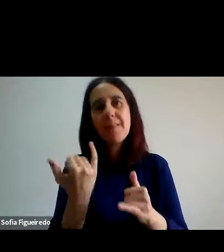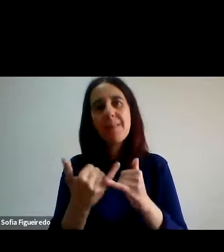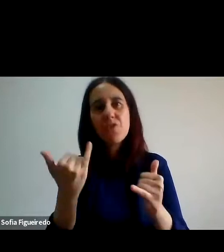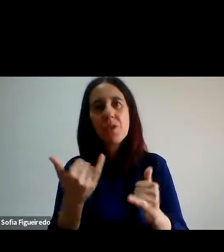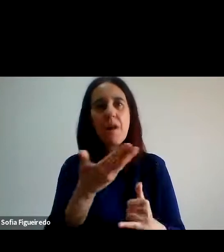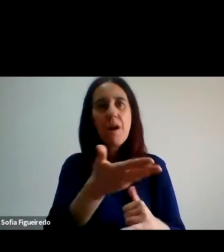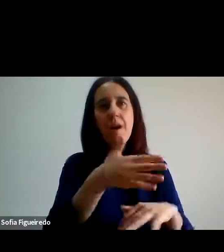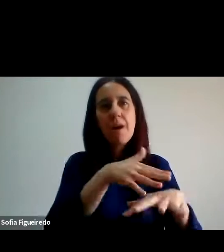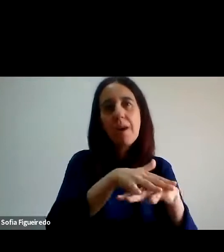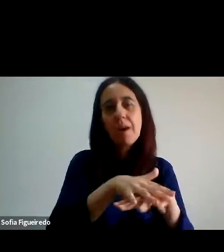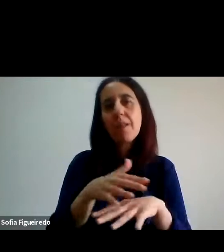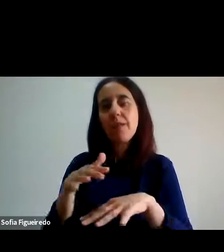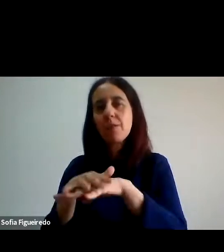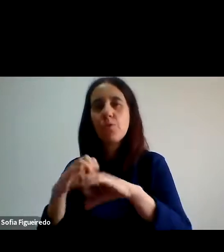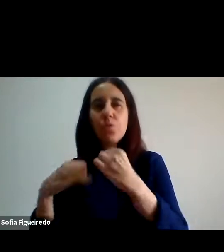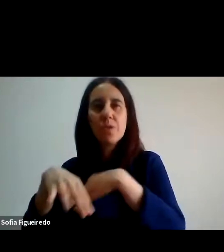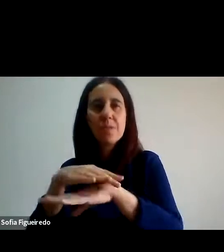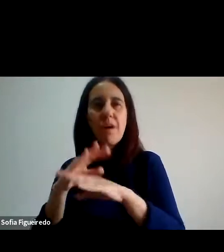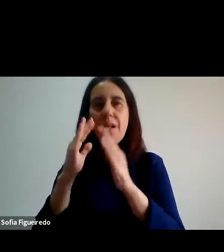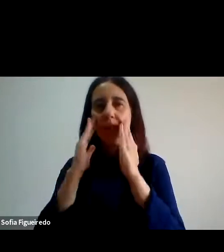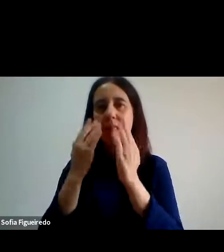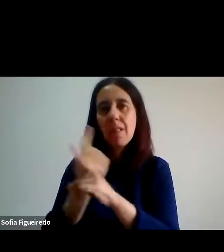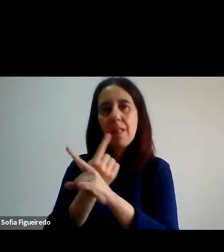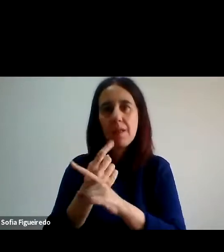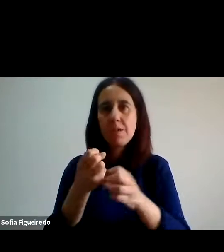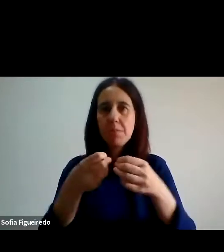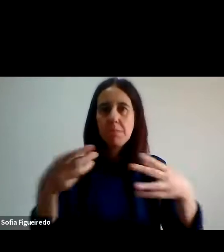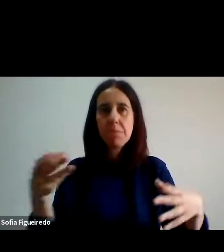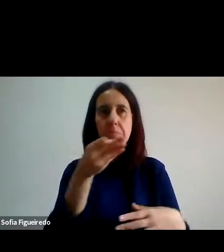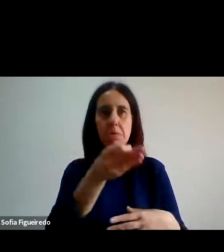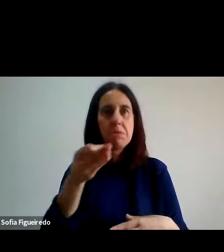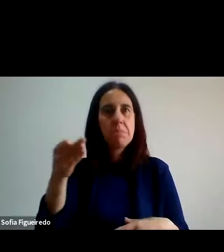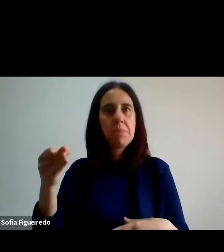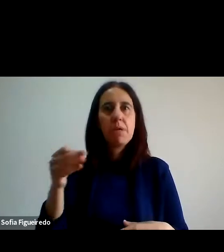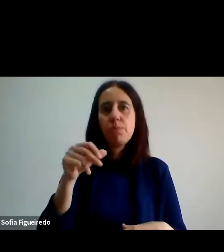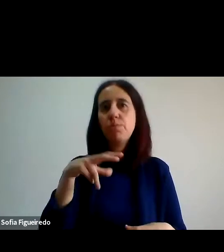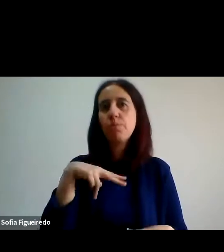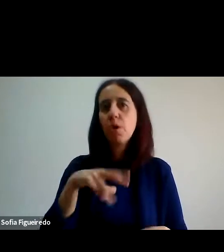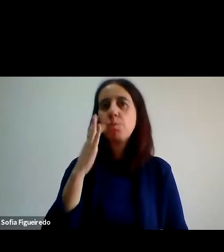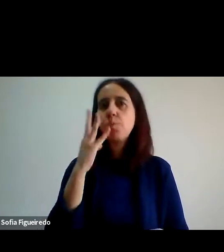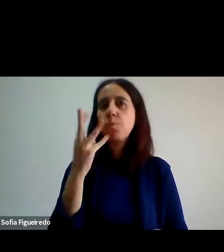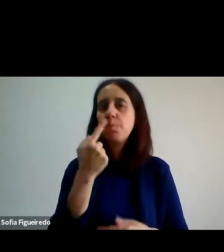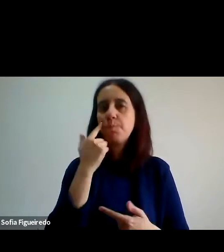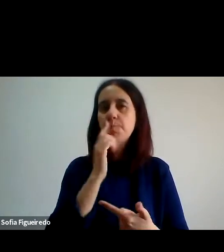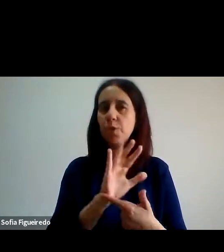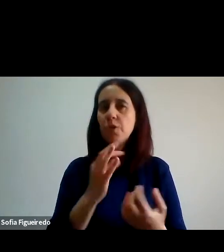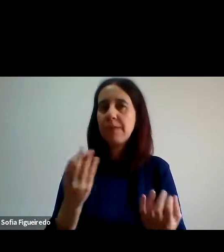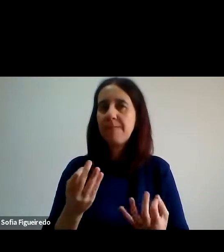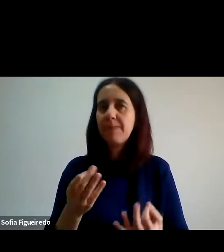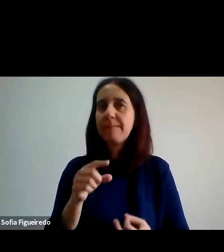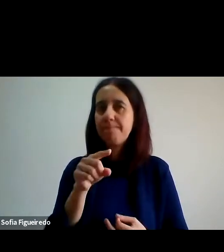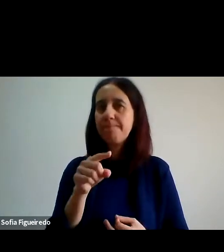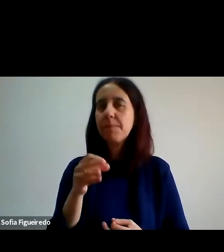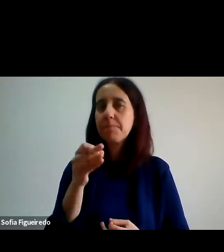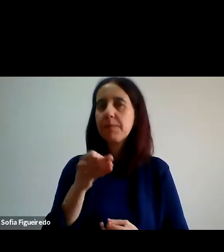tecnologias digitais, redes sociais. A utilização é cada vez mais massiva e em Portugal esses números demonstram precisamente esta